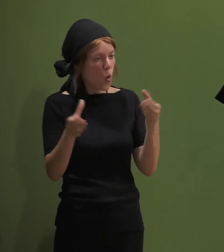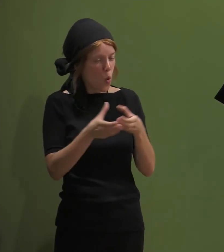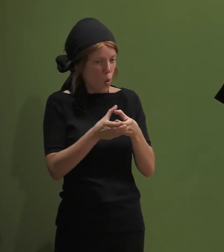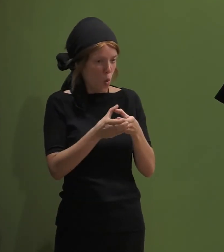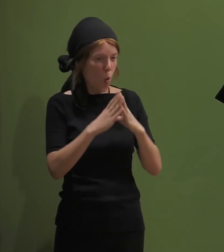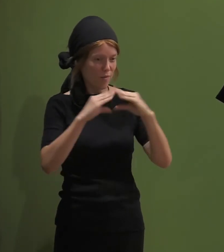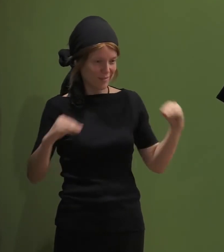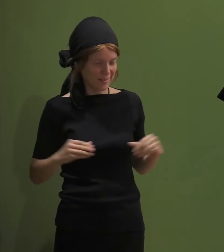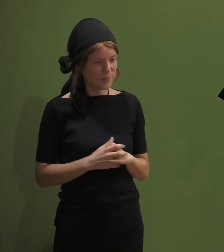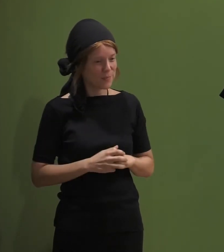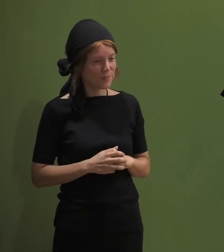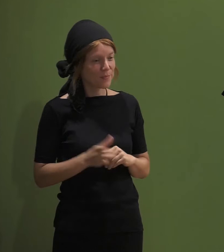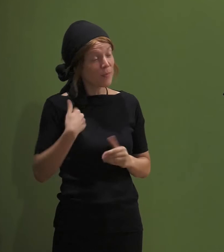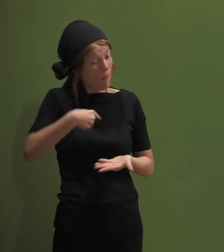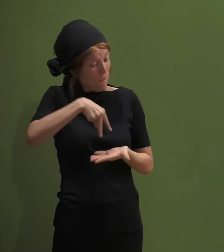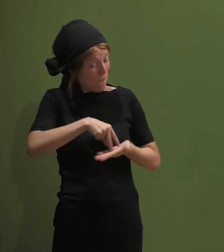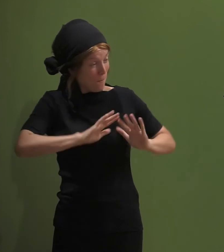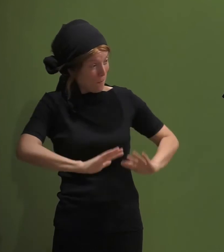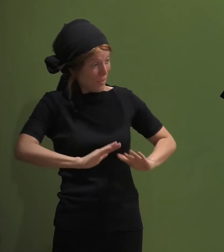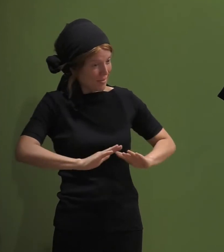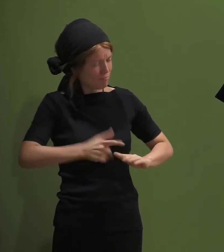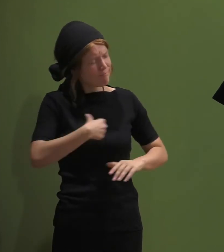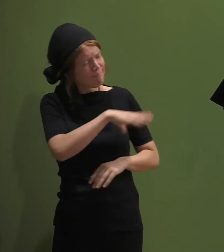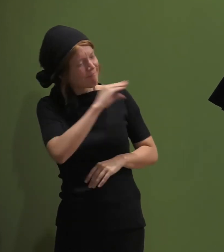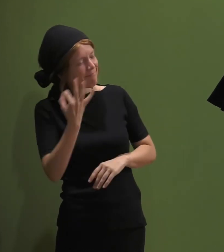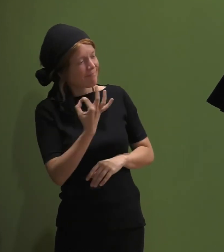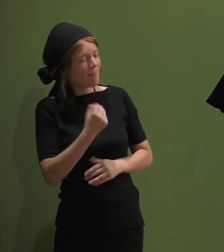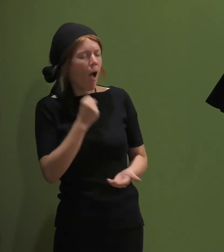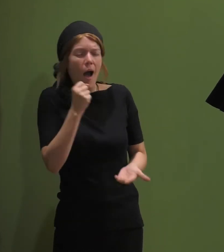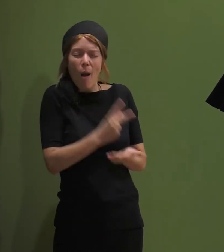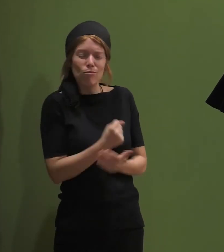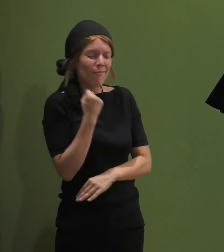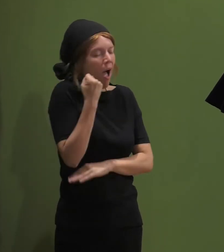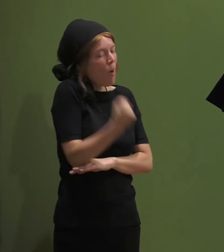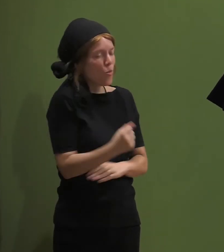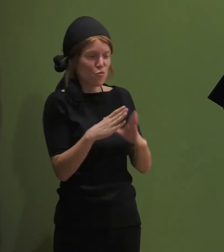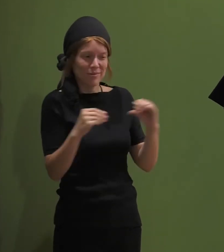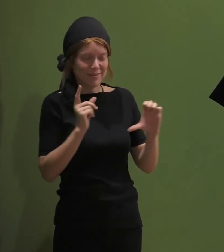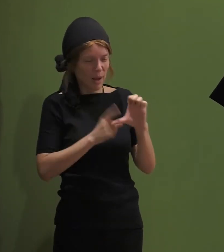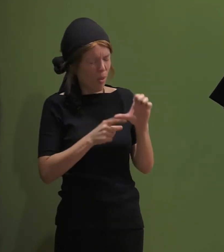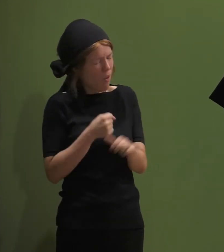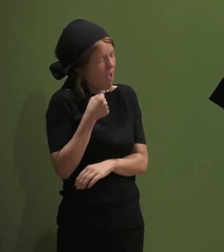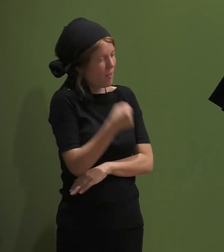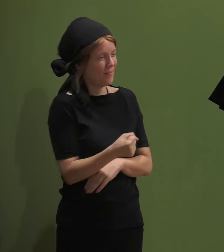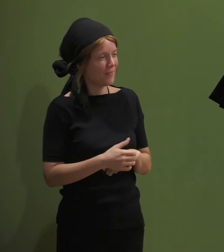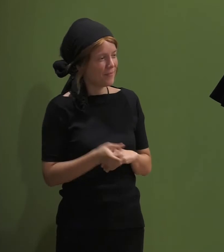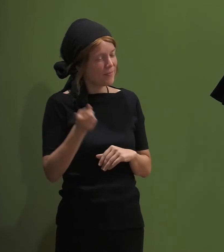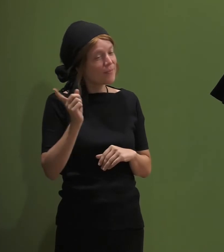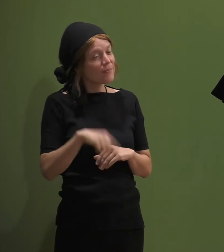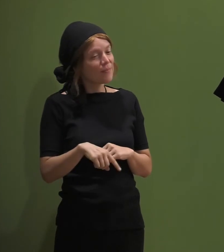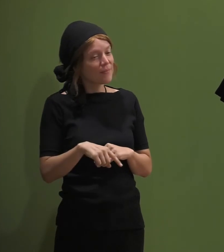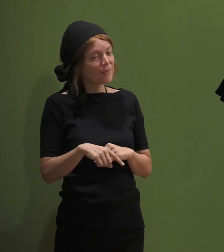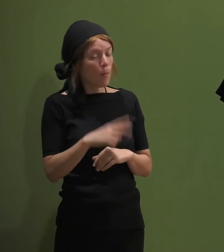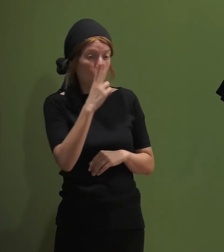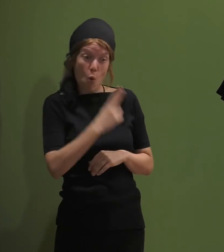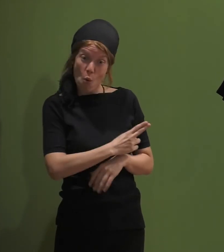comunidad universitaria. Su presencia la entendemos como una apuesta continuada por la Universidad de Extremadura y una manifestación